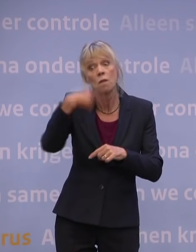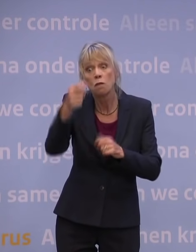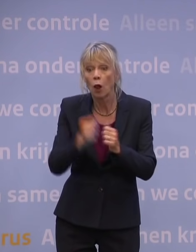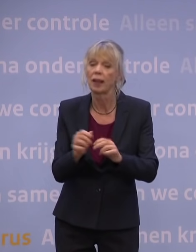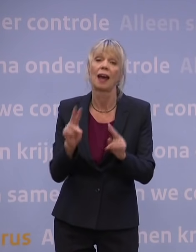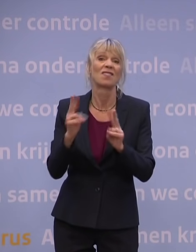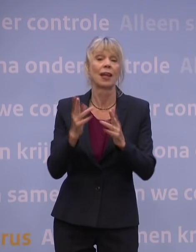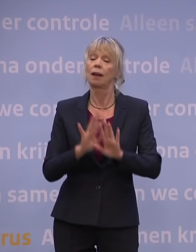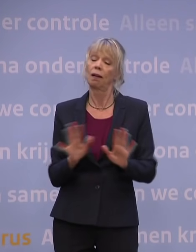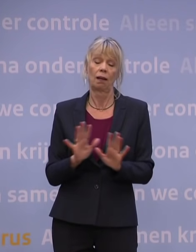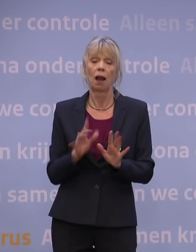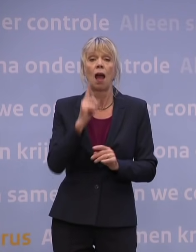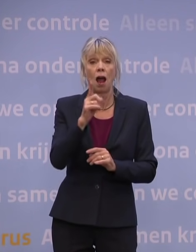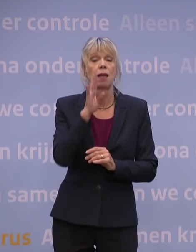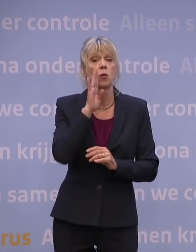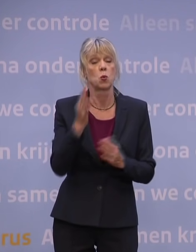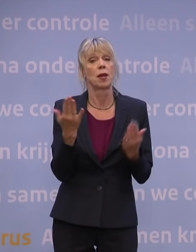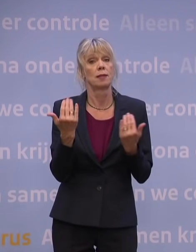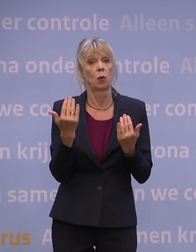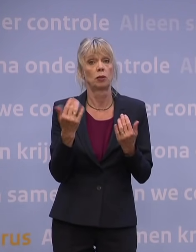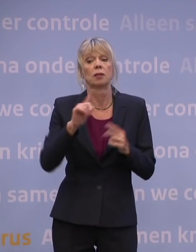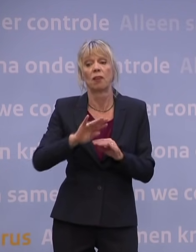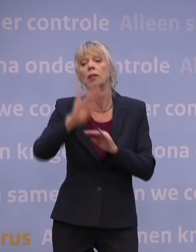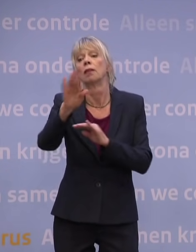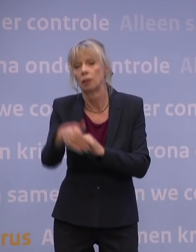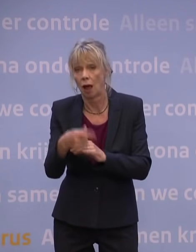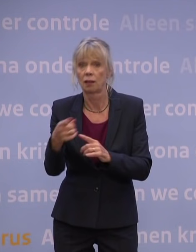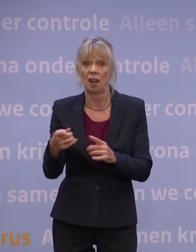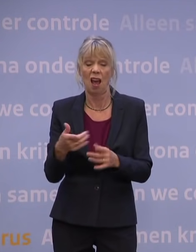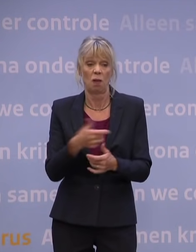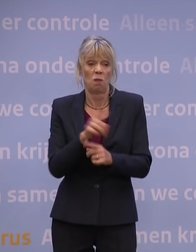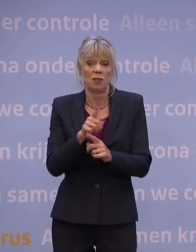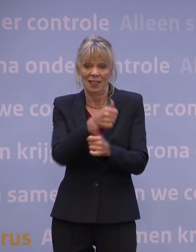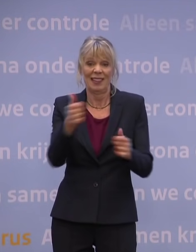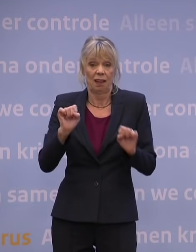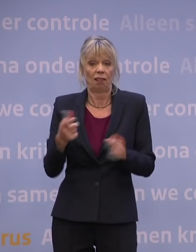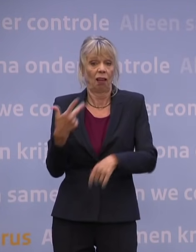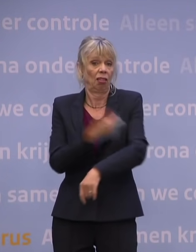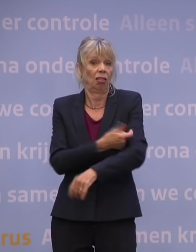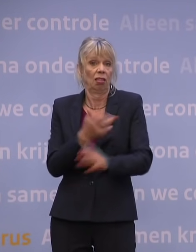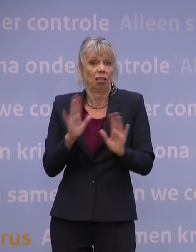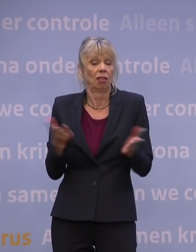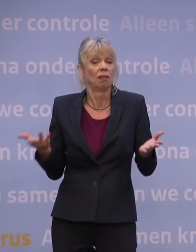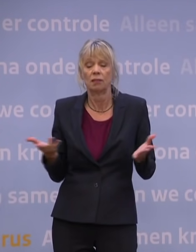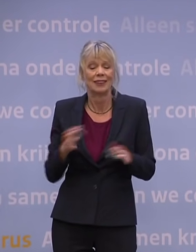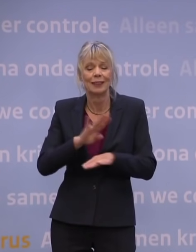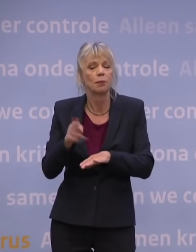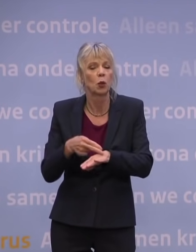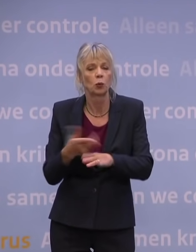weer doen. En dat doen we alleen maar in juli en augustus, want na die tijd kun je echt gewoon gevaccineerd zijn. Dan heb je het niet meer nodig. Dank u wel. Algemeen